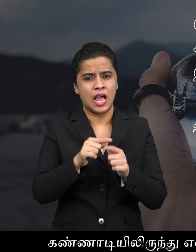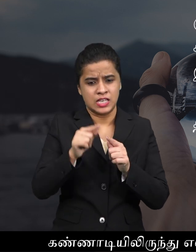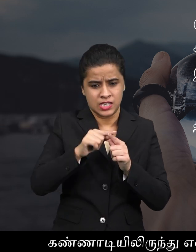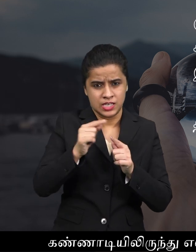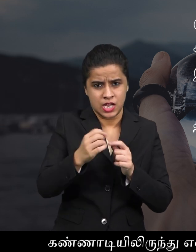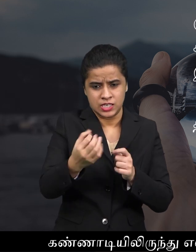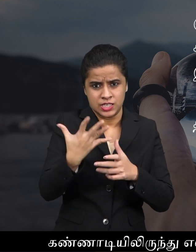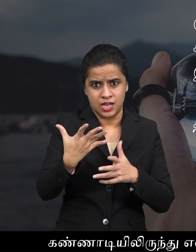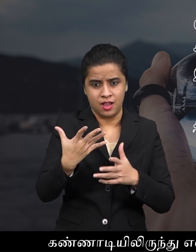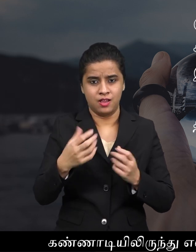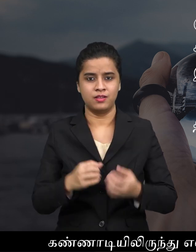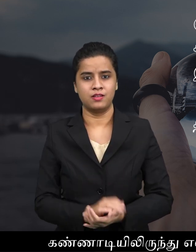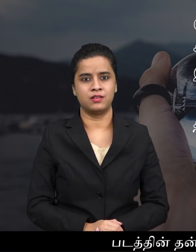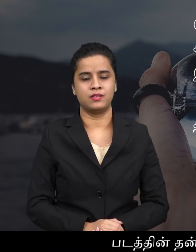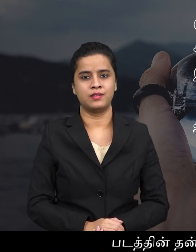வைக்க வேண்டும்?